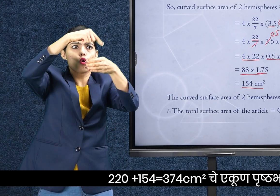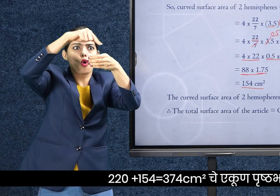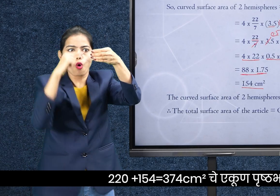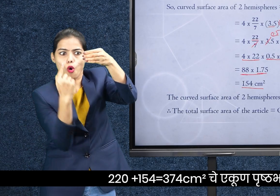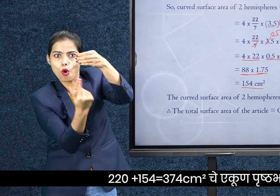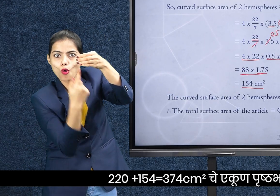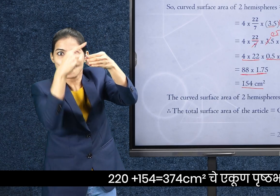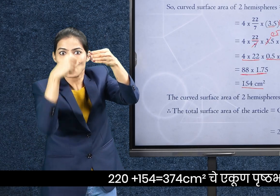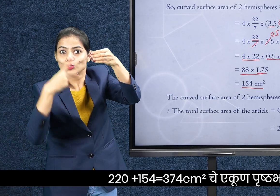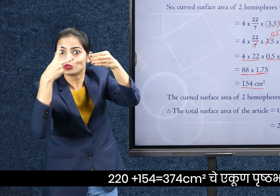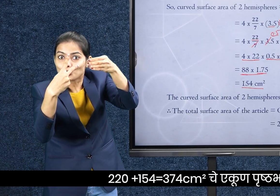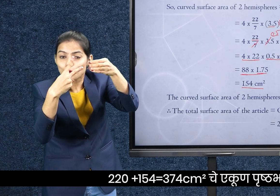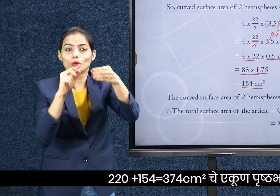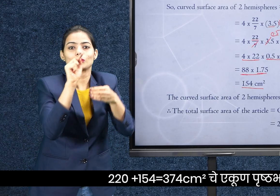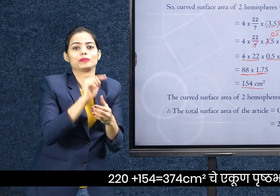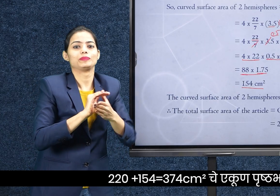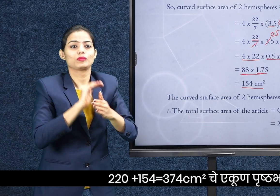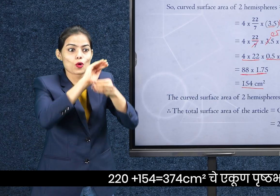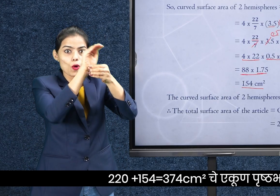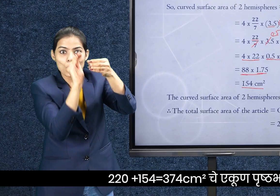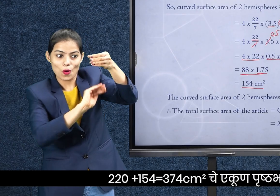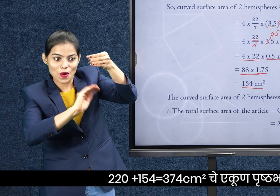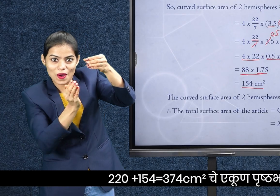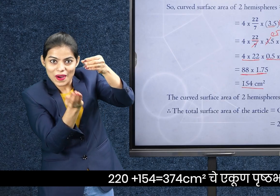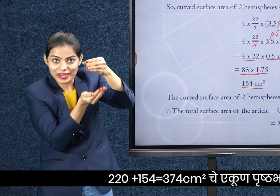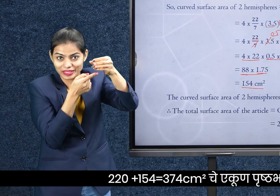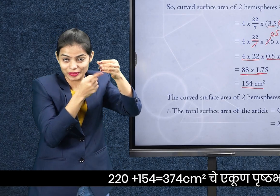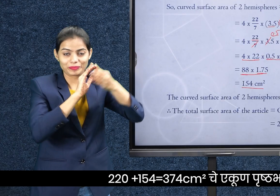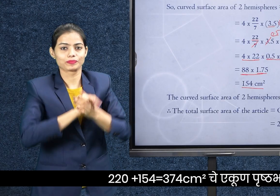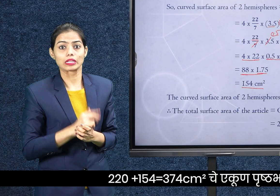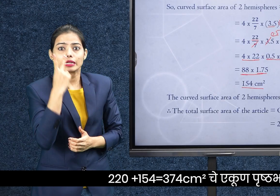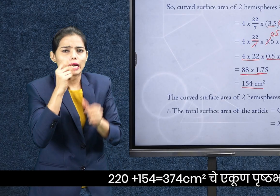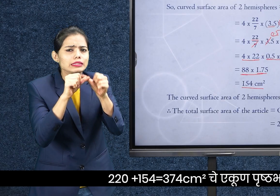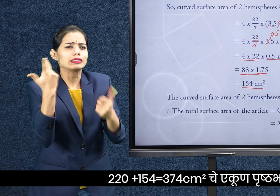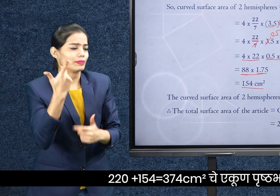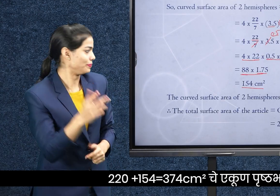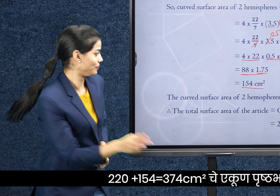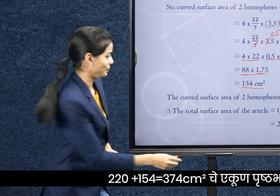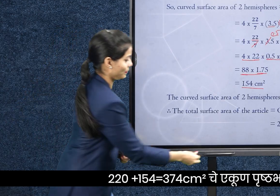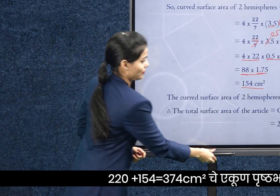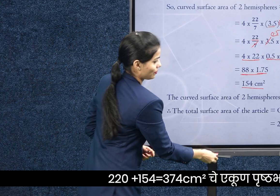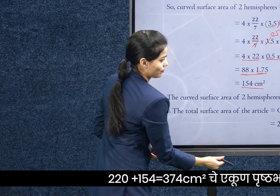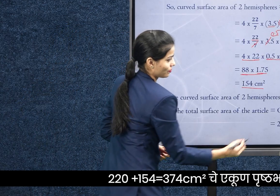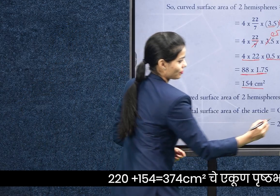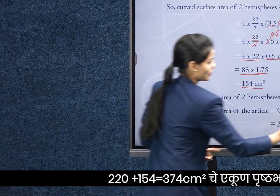220 अधिक 154 बरोबर 374 सेंटीमीटरचा वर्ग चे एकूण पृष्ठभागाचे क्षेत्रफळ